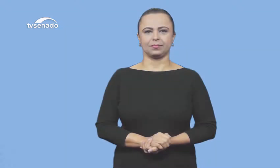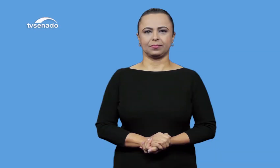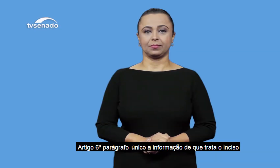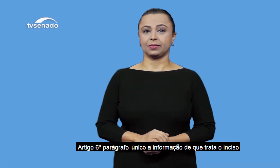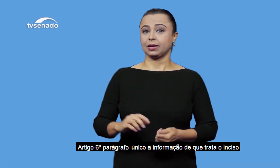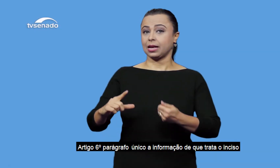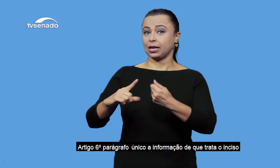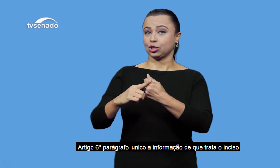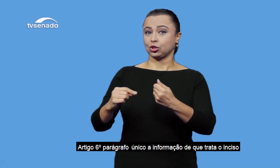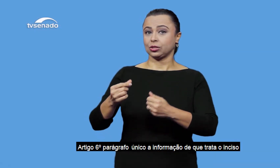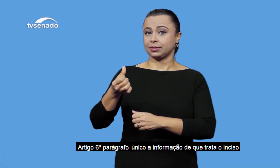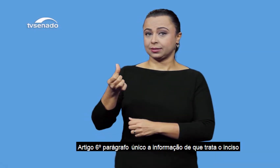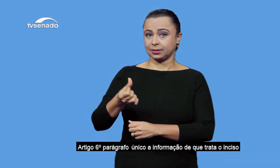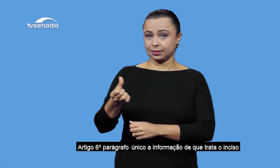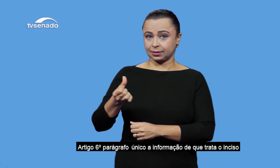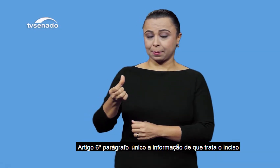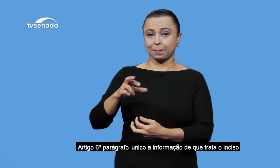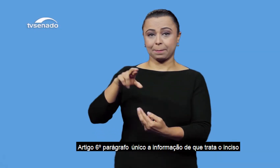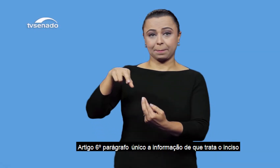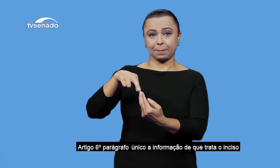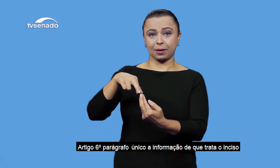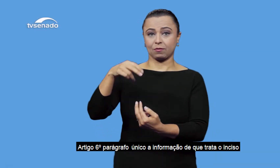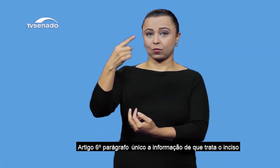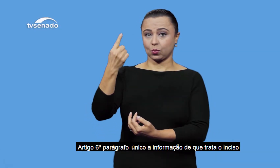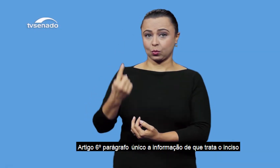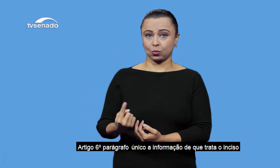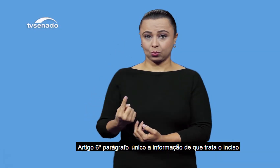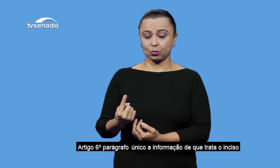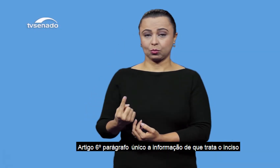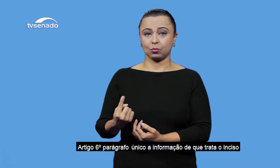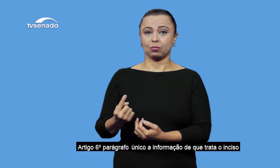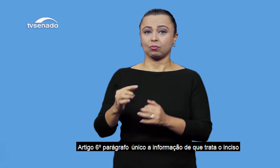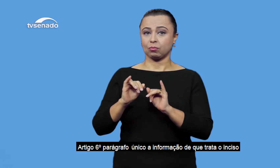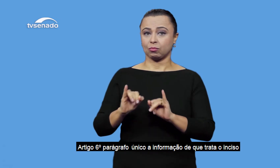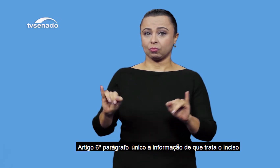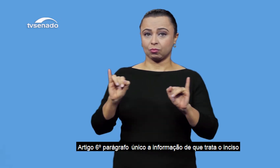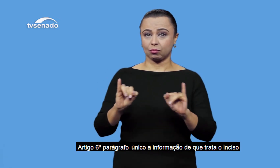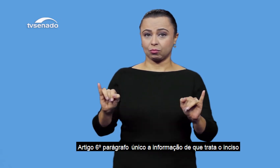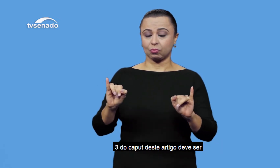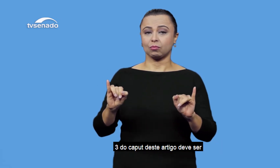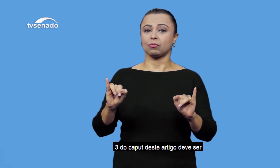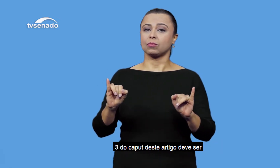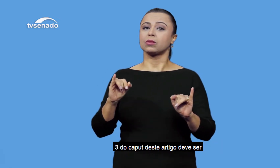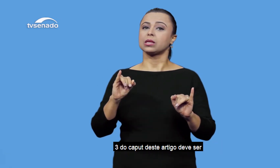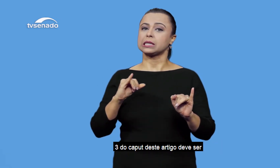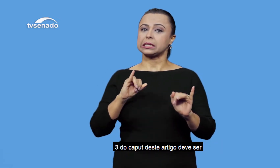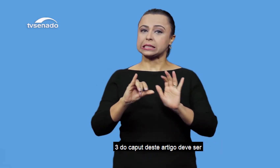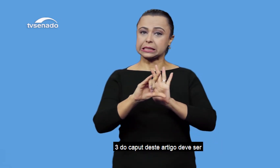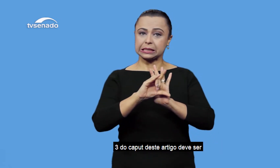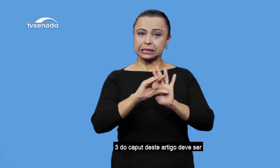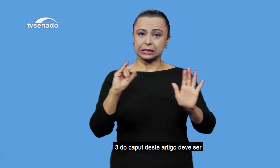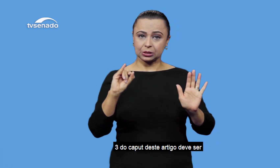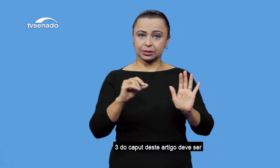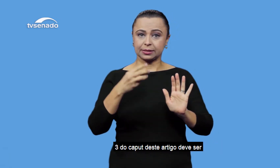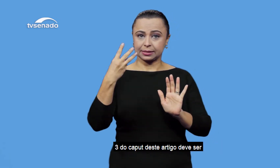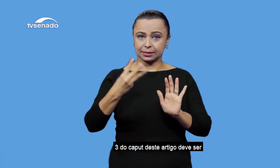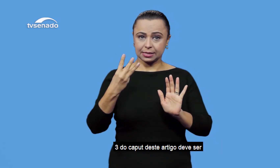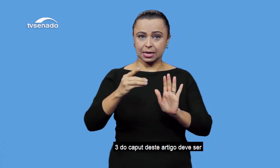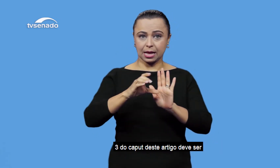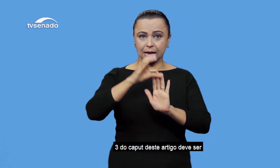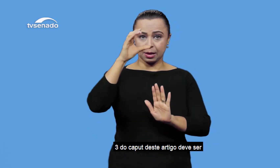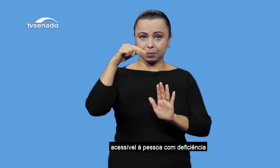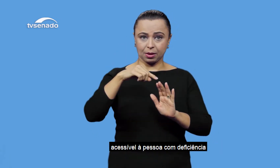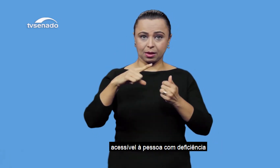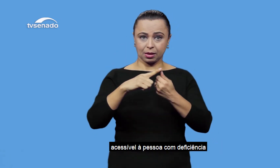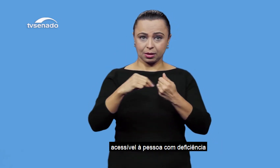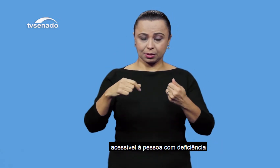artigo 6º parágrafo único a informação de que trata o inciso 3 do caput deste artigo deve